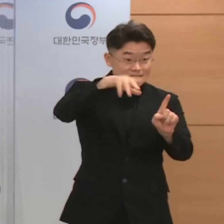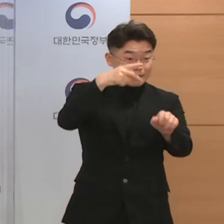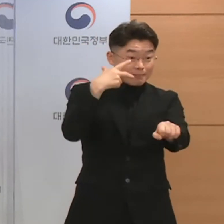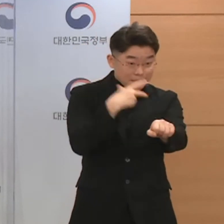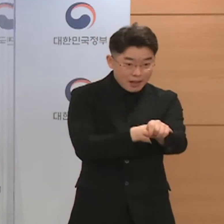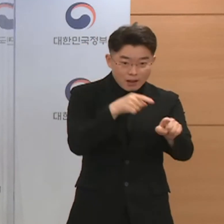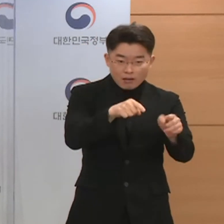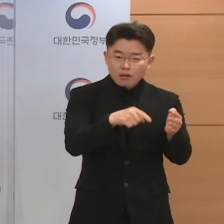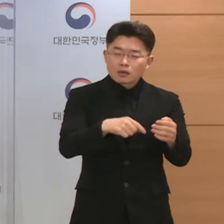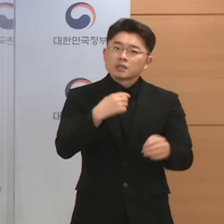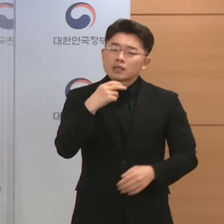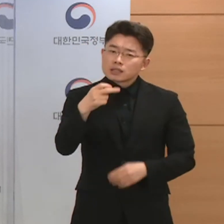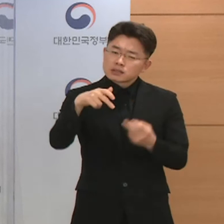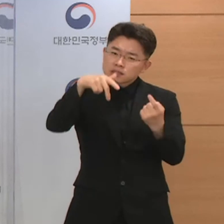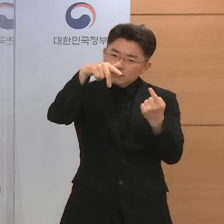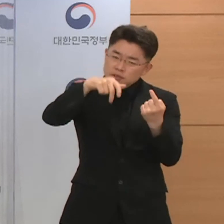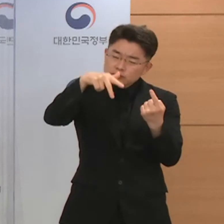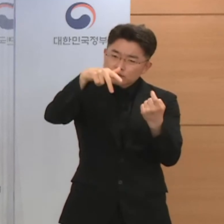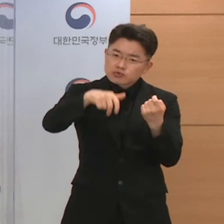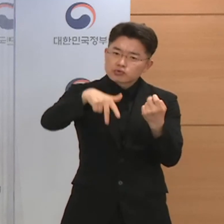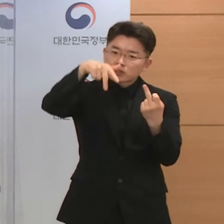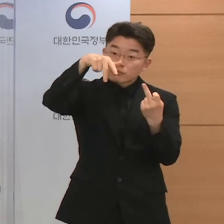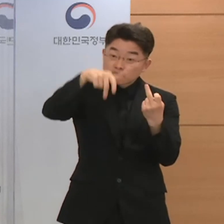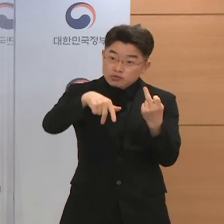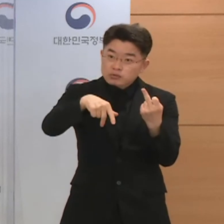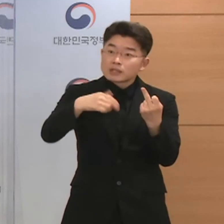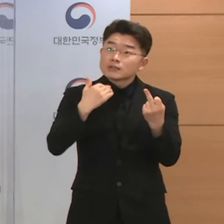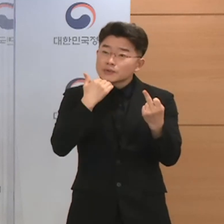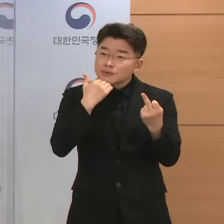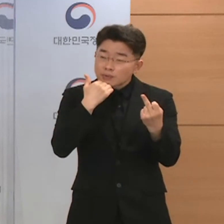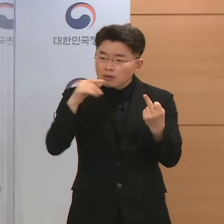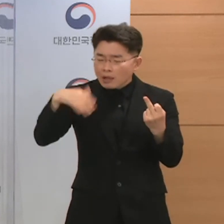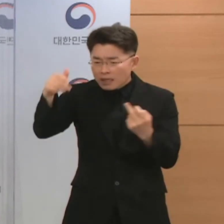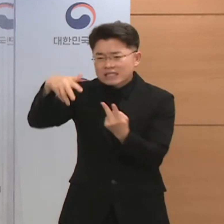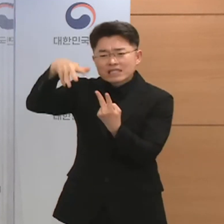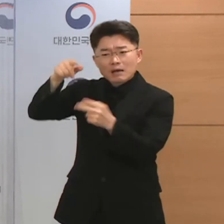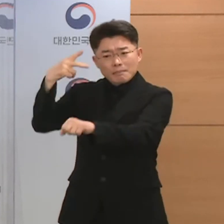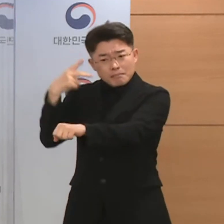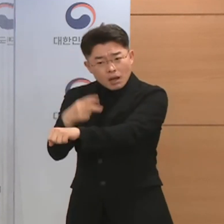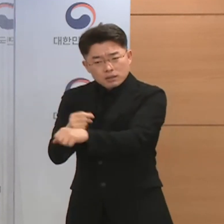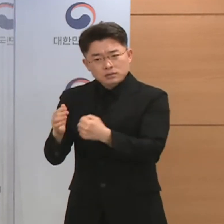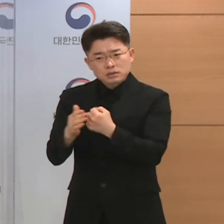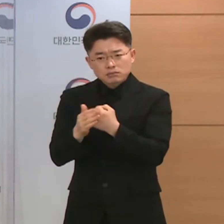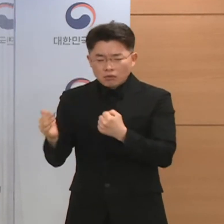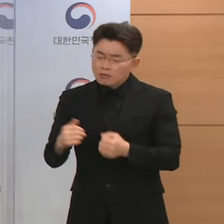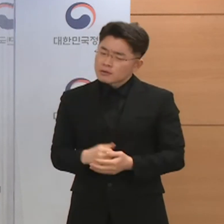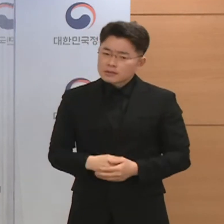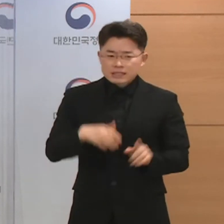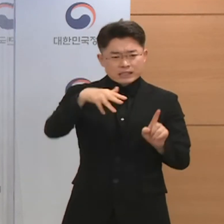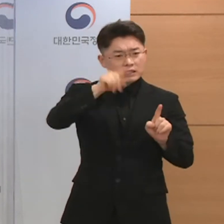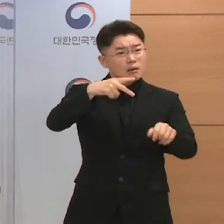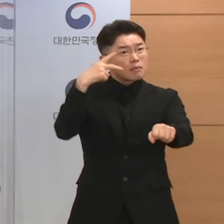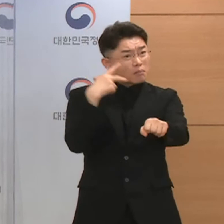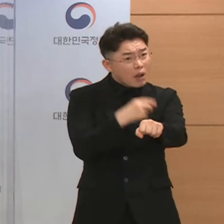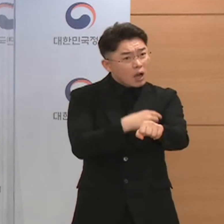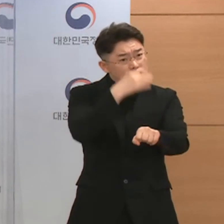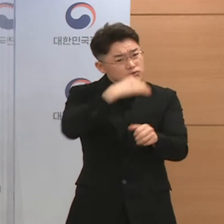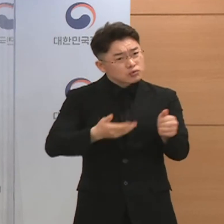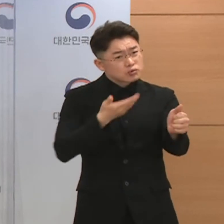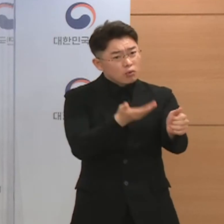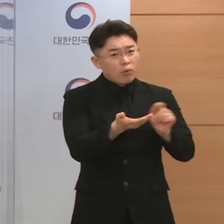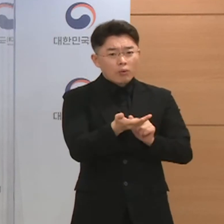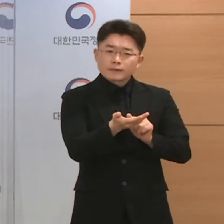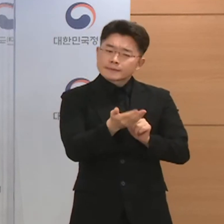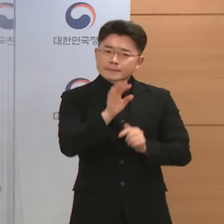노출될 가능성도 더 높아 보입니다. 앞서 정은경 질병관리청장도 1차 접종만으로 예외적으로 지침을